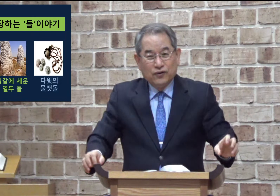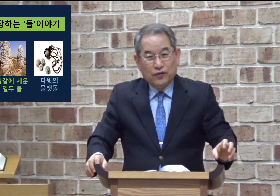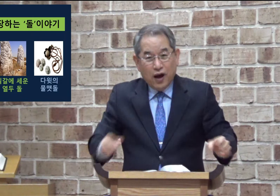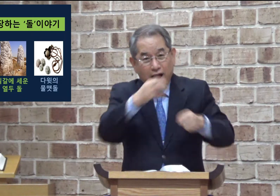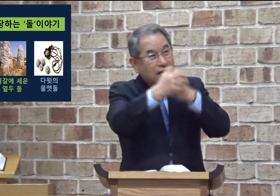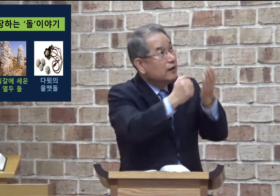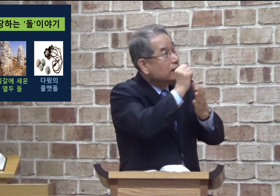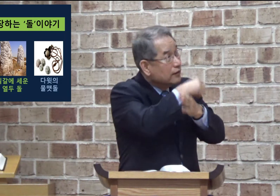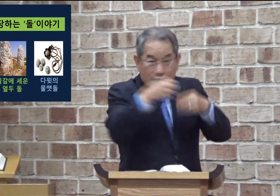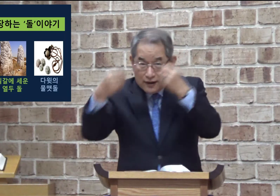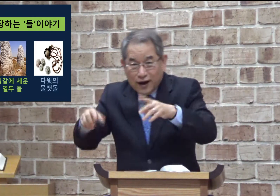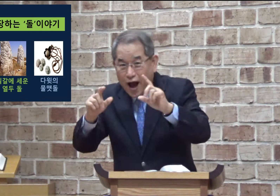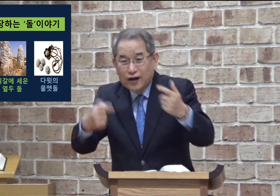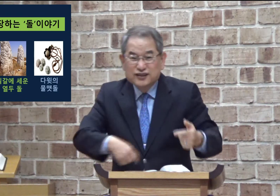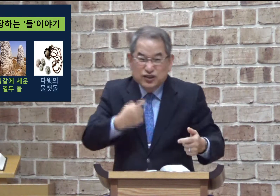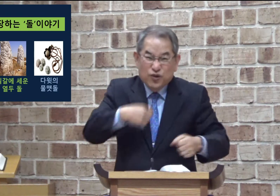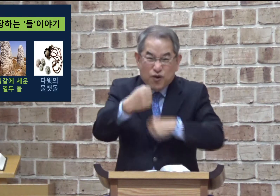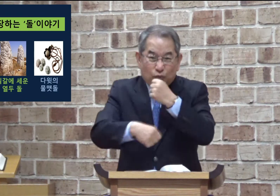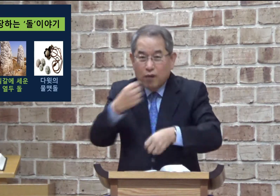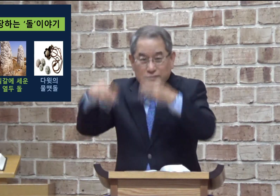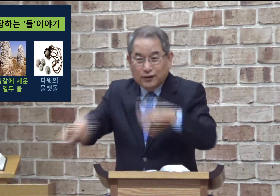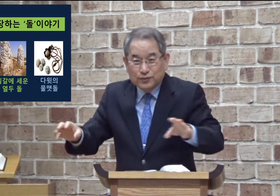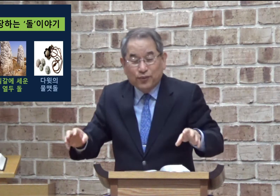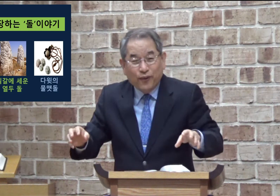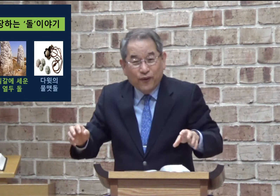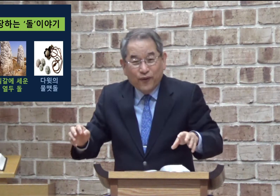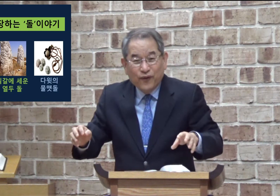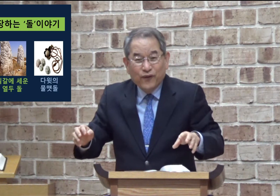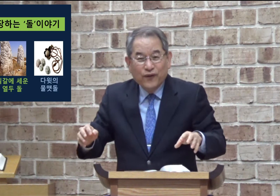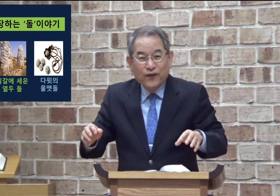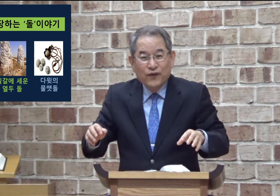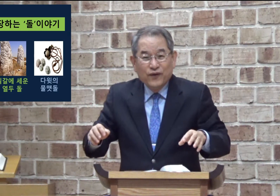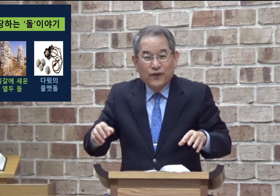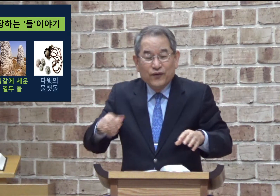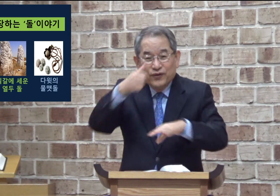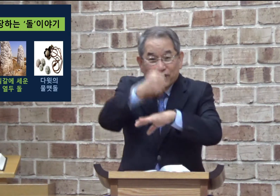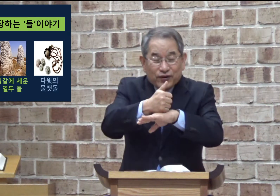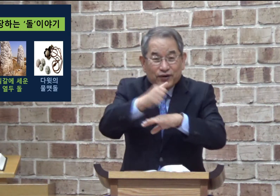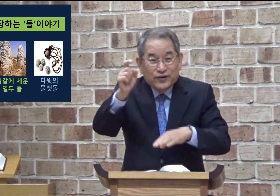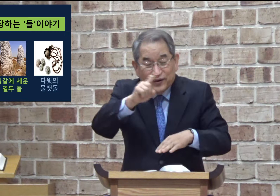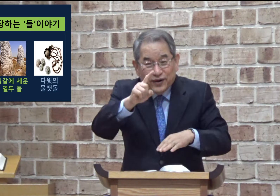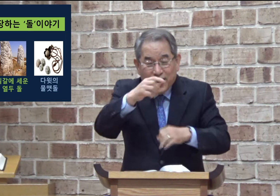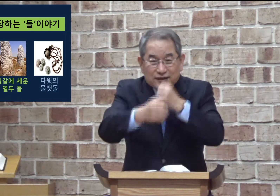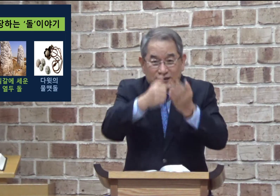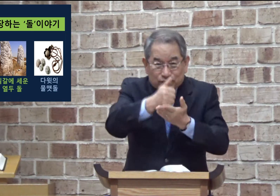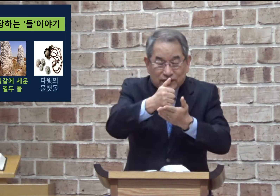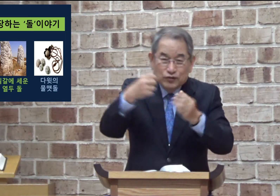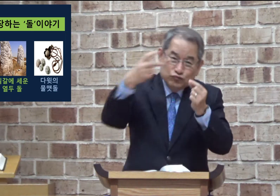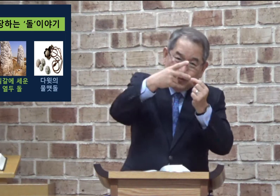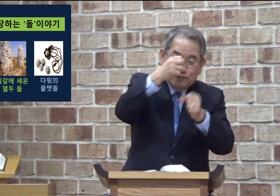던져버렸습니다. 하나님께서 두 번째 돌판을 만들어 주시지 않으셨습니다. 그래서